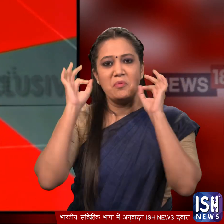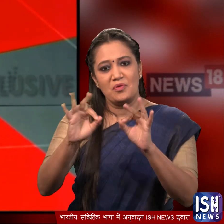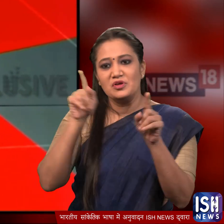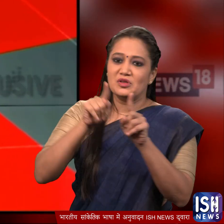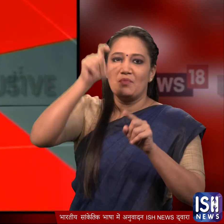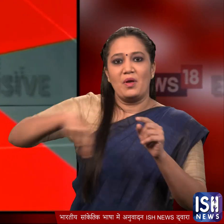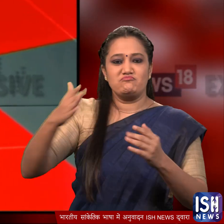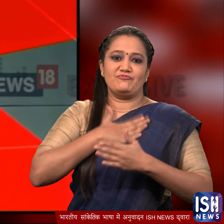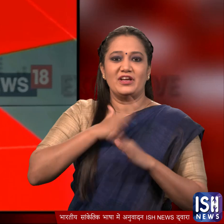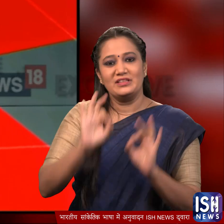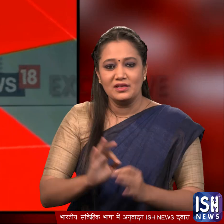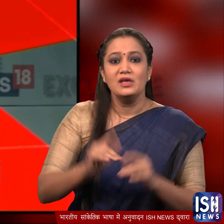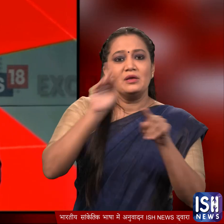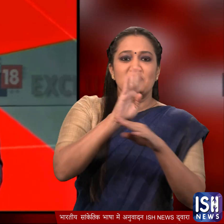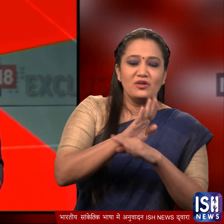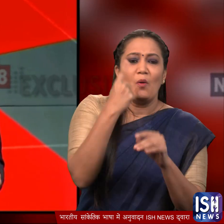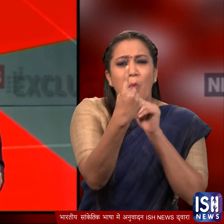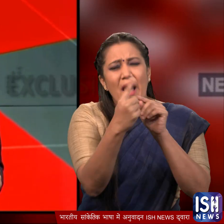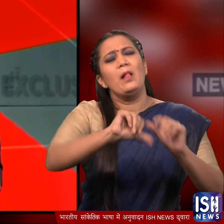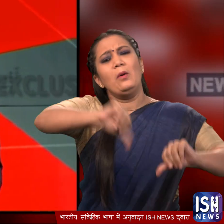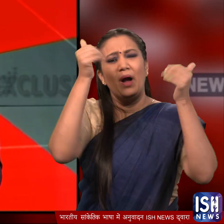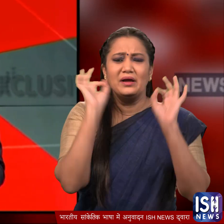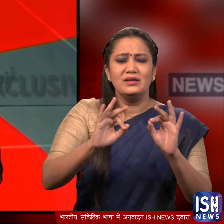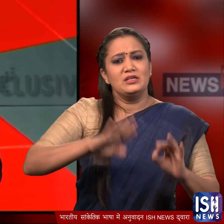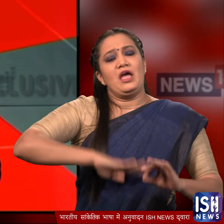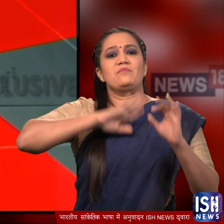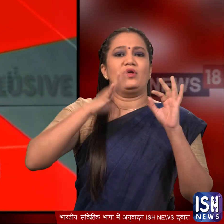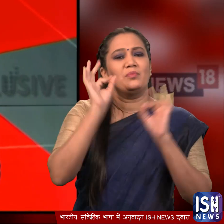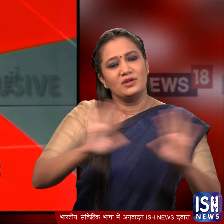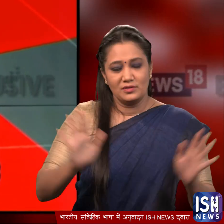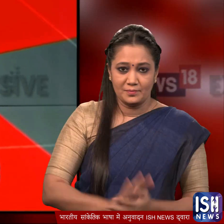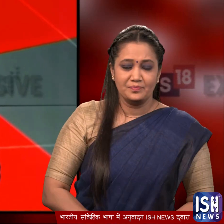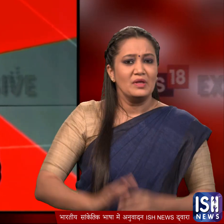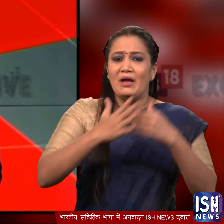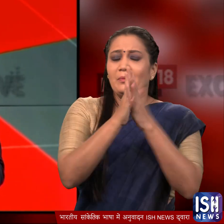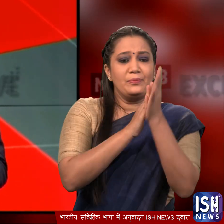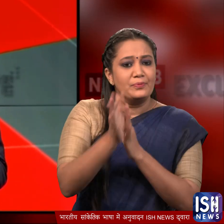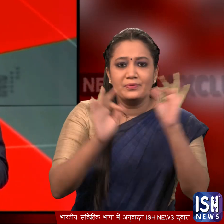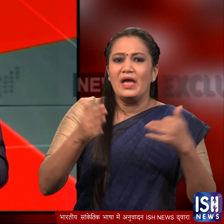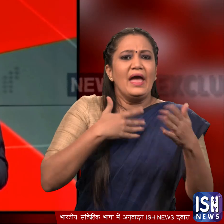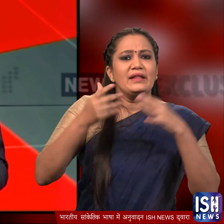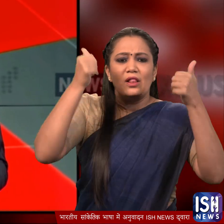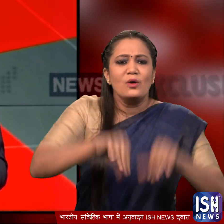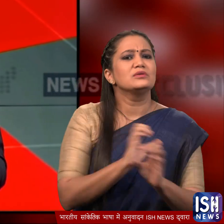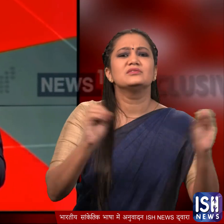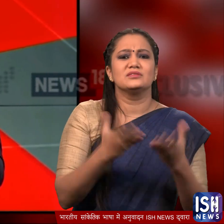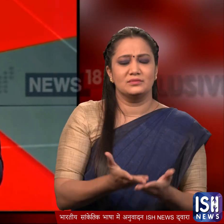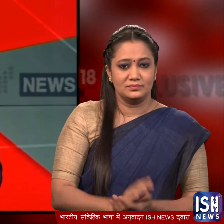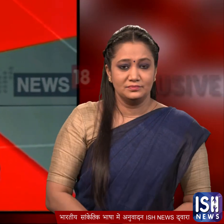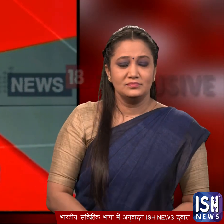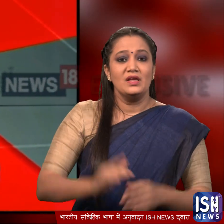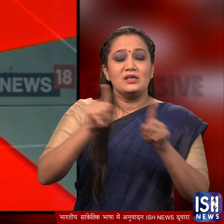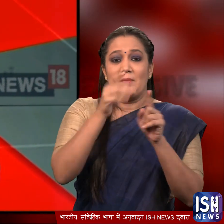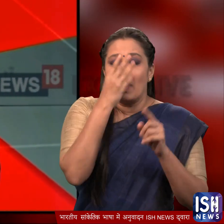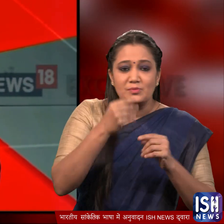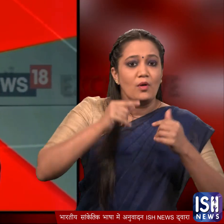सरकार के कामकाज पर वोटरों का जनादेश मानकर जश्न मनाया, तो कांग्रेस के लिए 1 वार्ड में मिली जीत ही बहुत खास है, क्योंकि उसके पास उपचुनाव में खोने के लिए कुछ